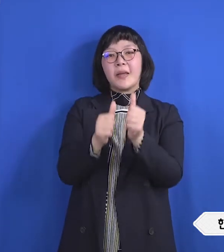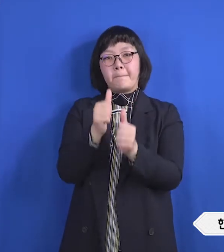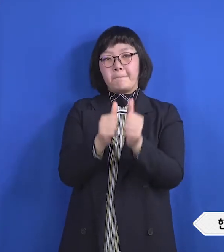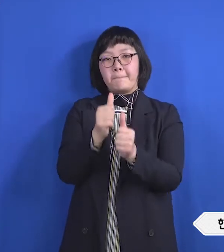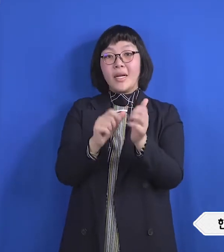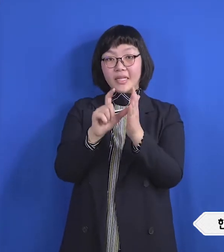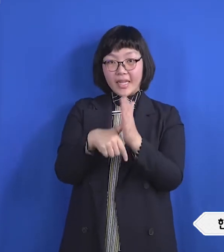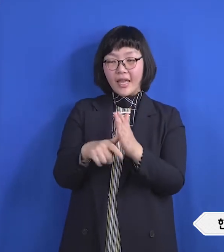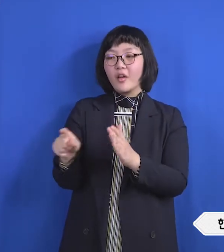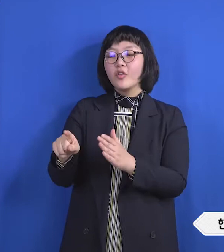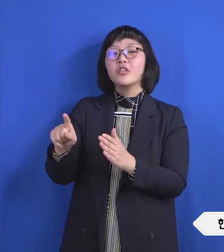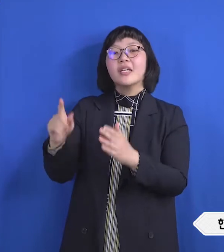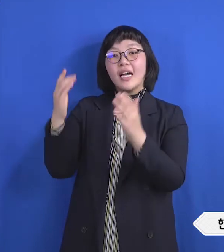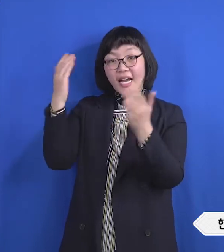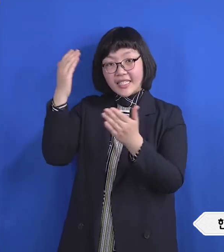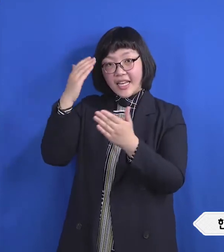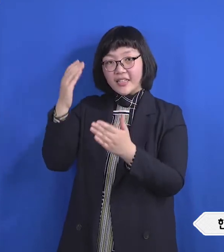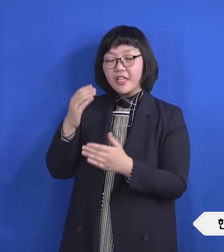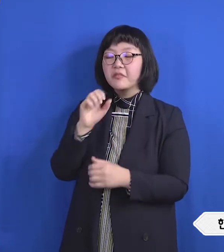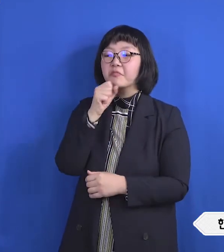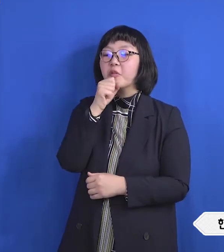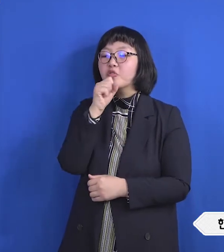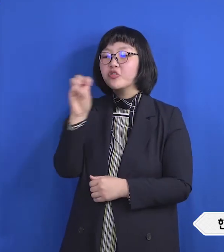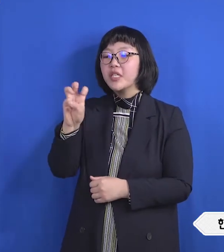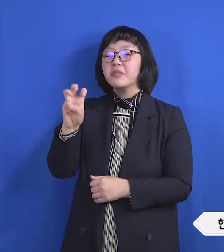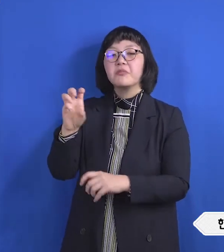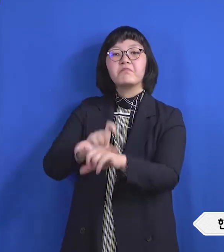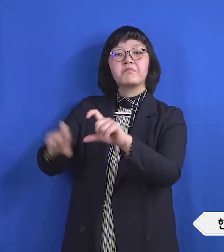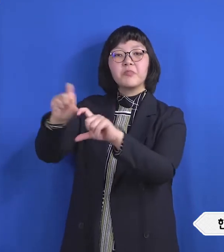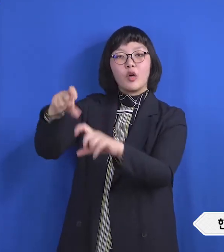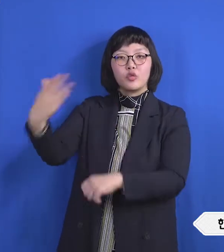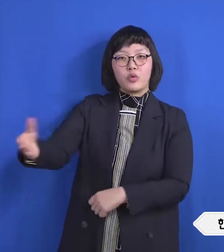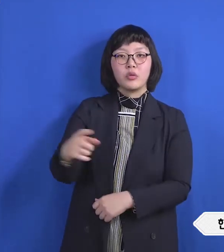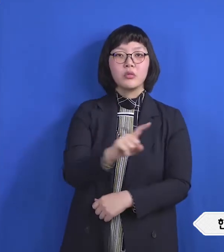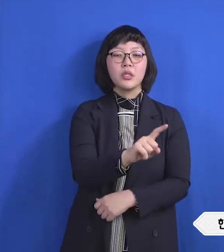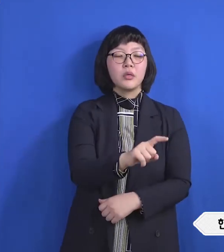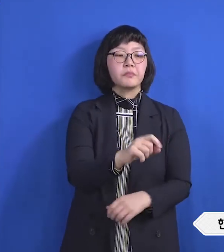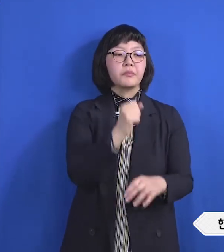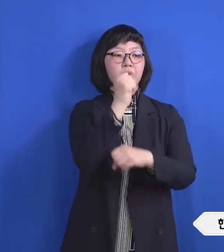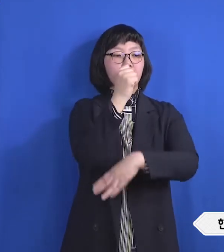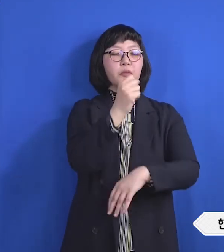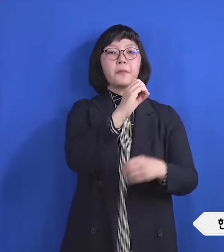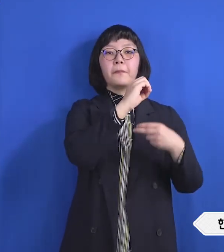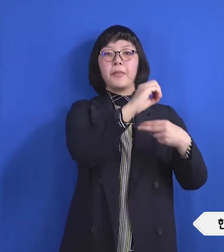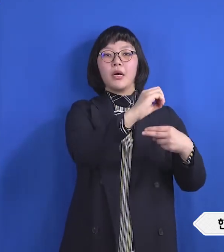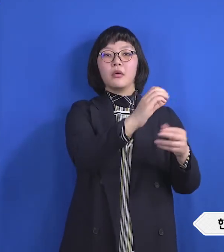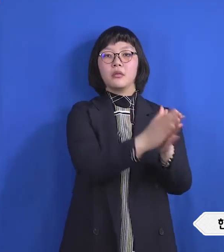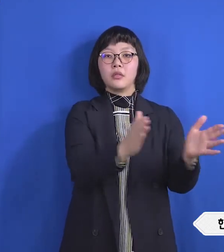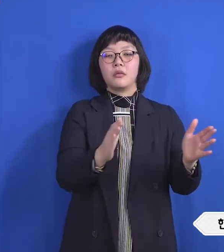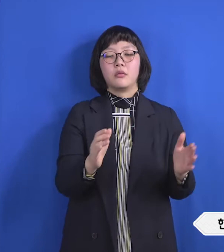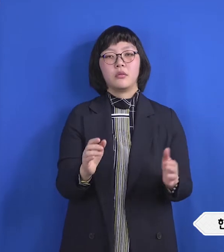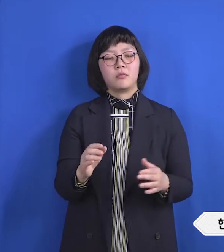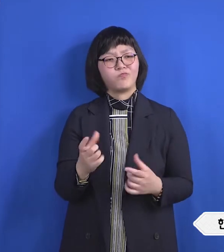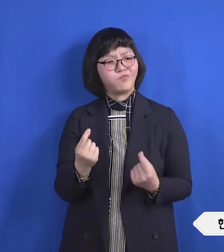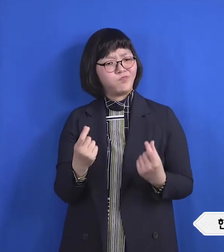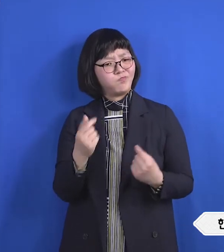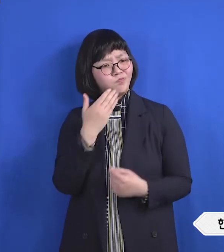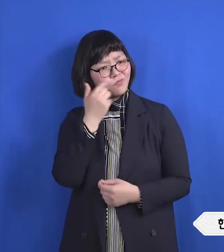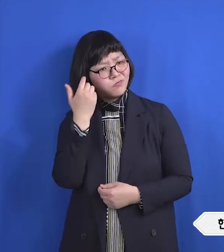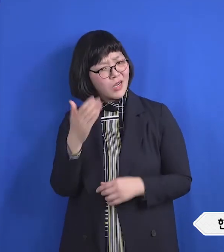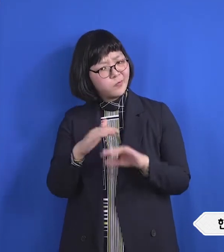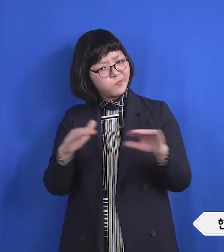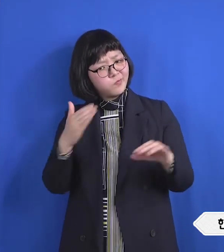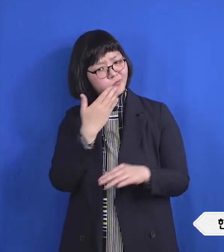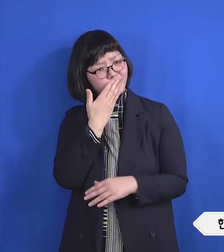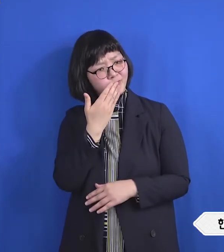어떤 학생에게는 기본 점수 30점을 주고 시작하고 어떤 학생은 기본 점수 하나도 없이, 그래서 나중에